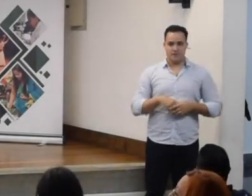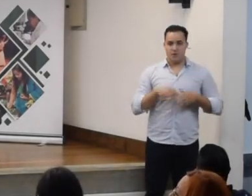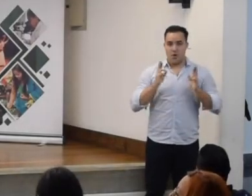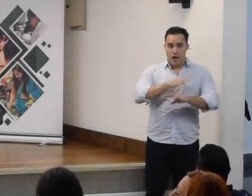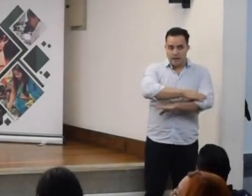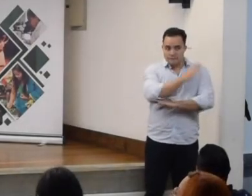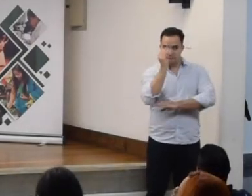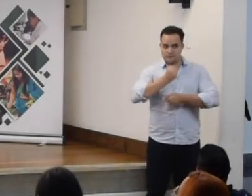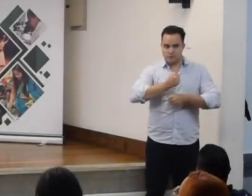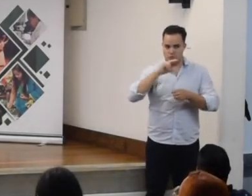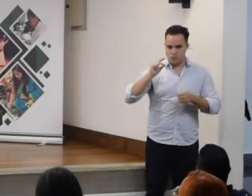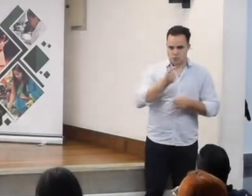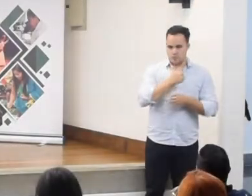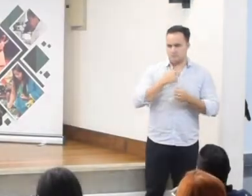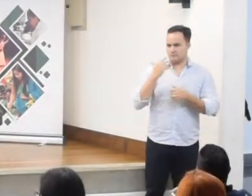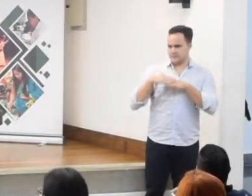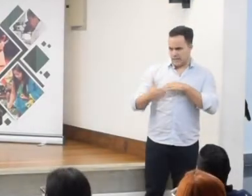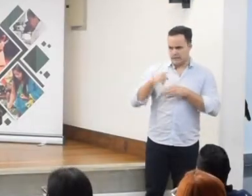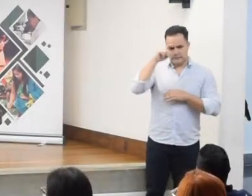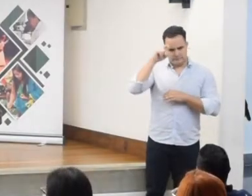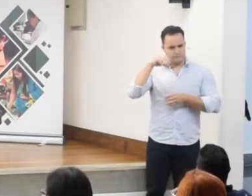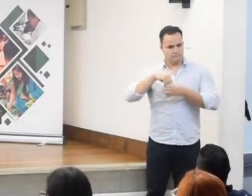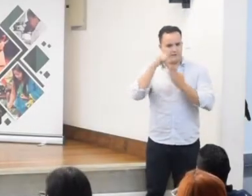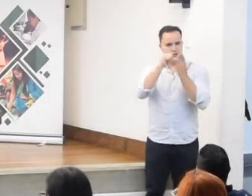ustedes seguramente ya la conocen,